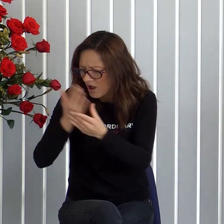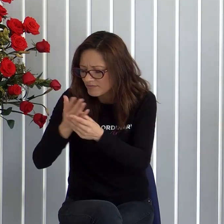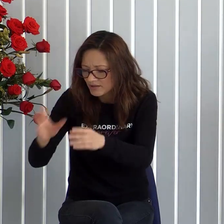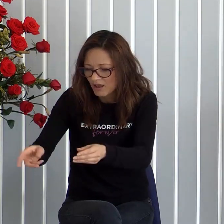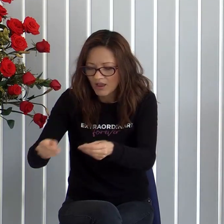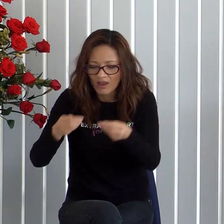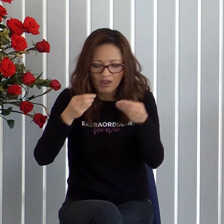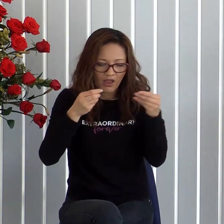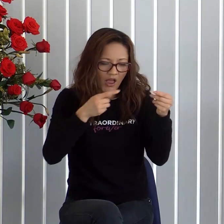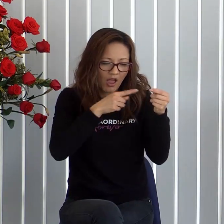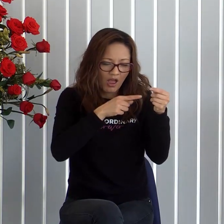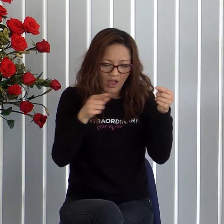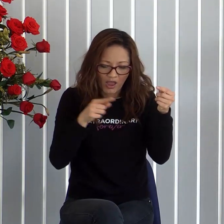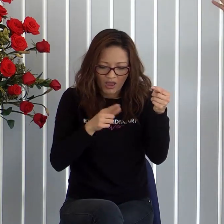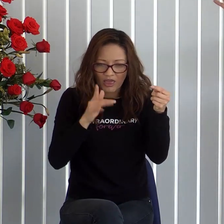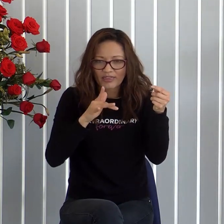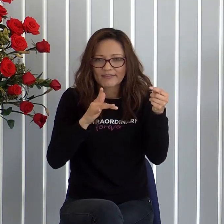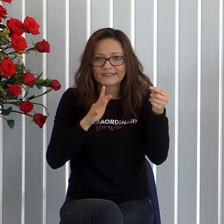y